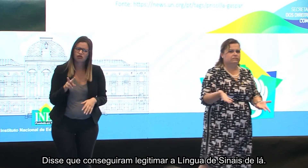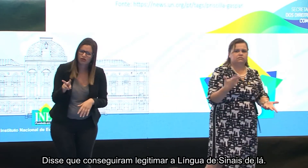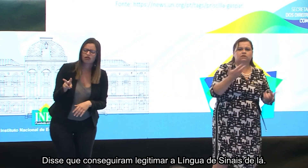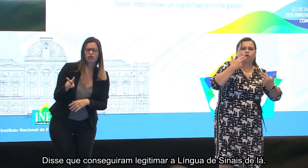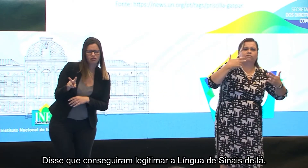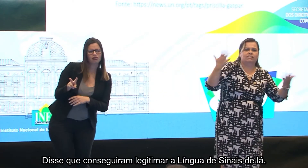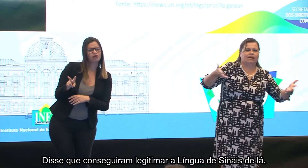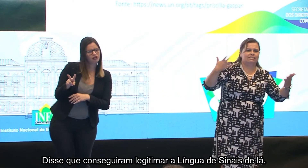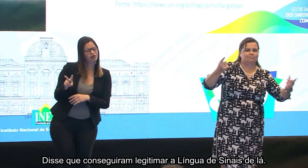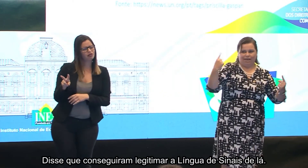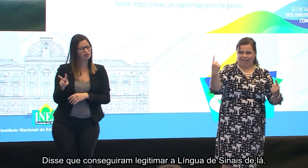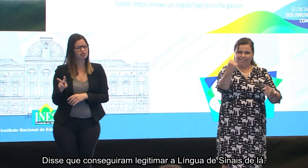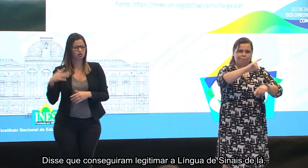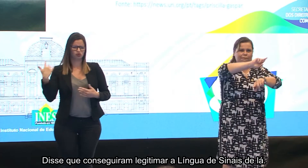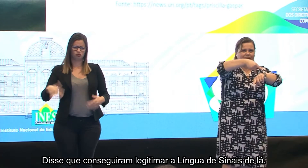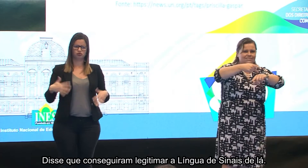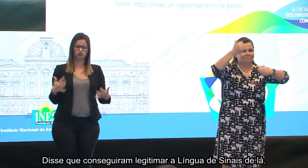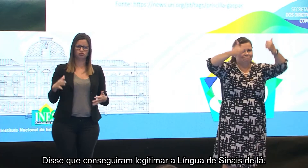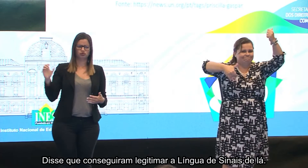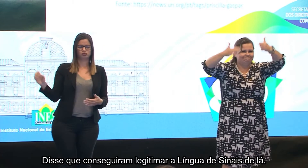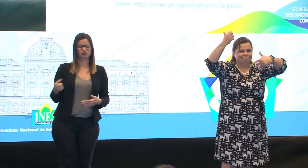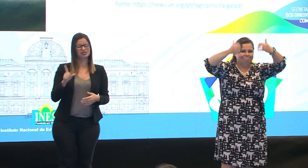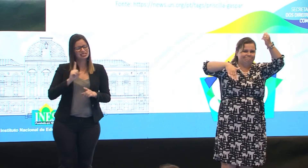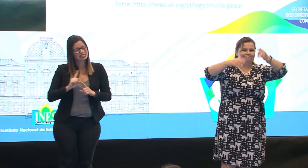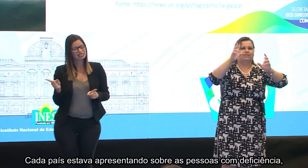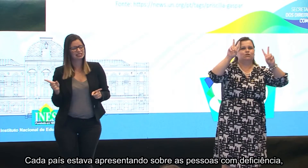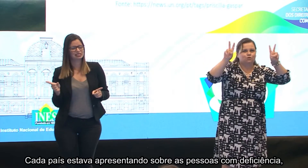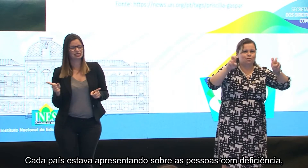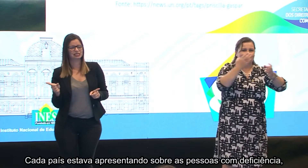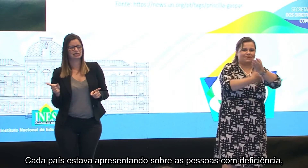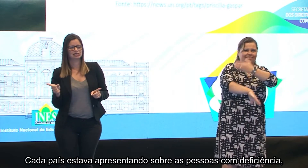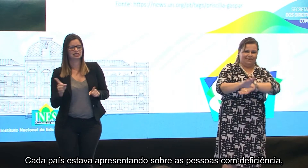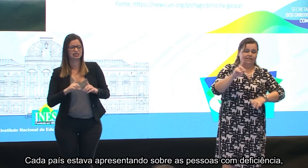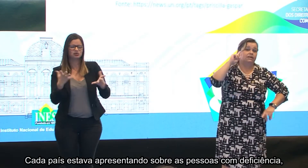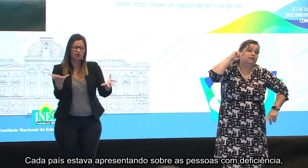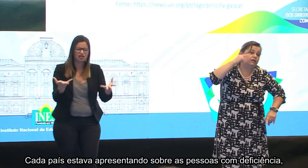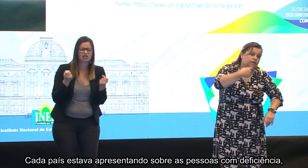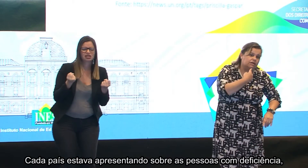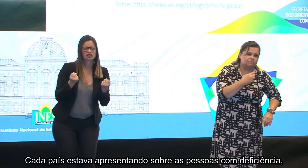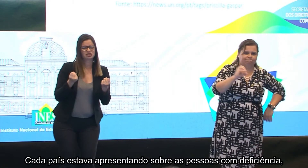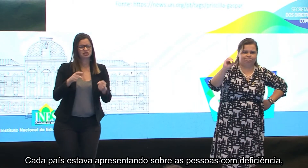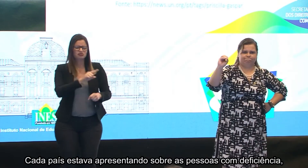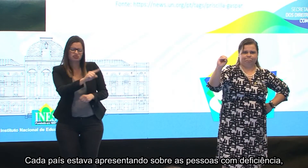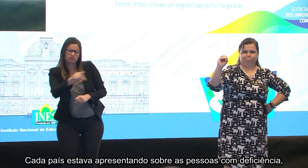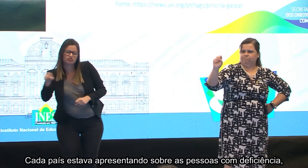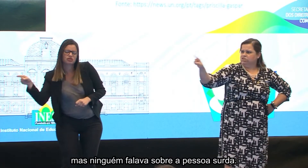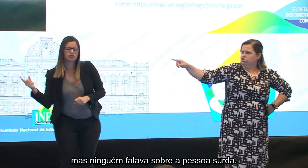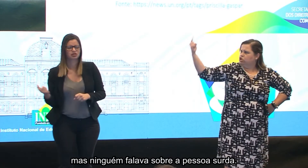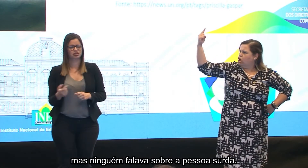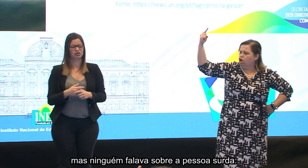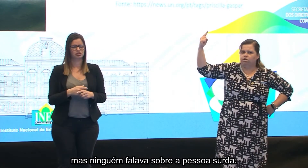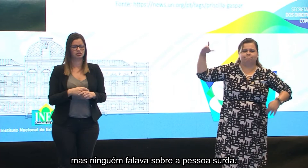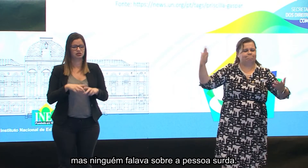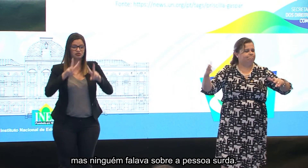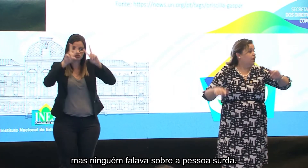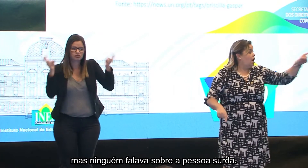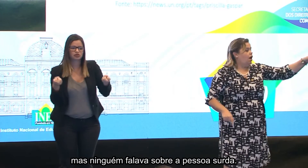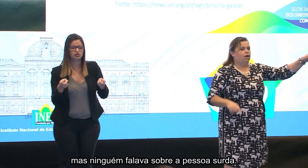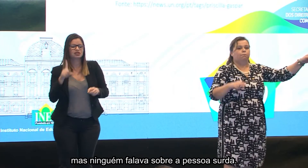Disseram que conseguiram legitimar a língua de sinais de lá. E cada país estava apresentando sobre as pessoas com deficiência, mas ninguém falava sobre a pessoa